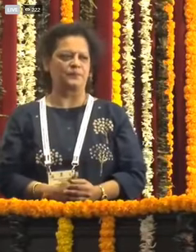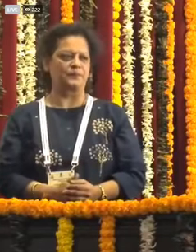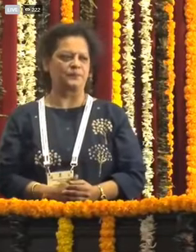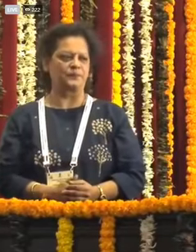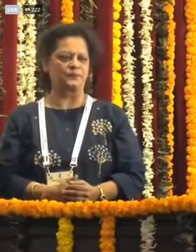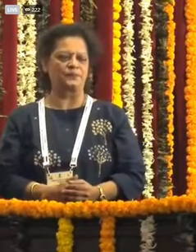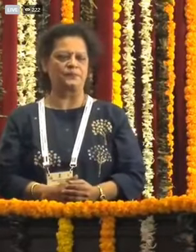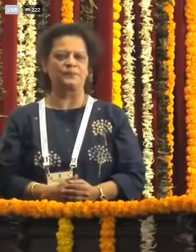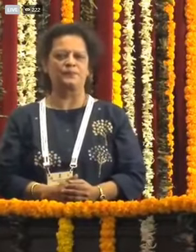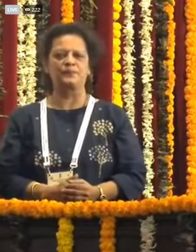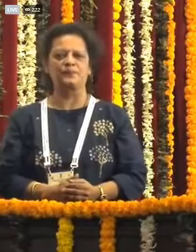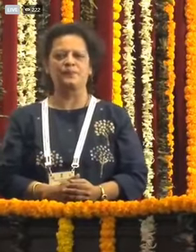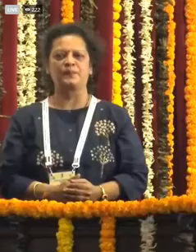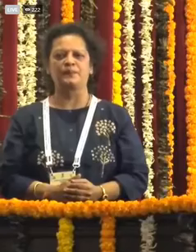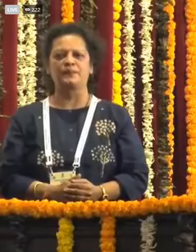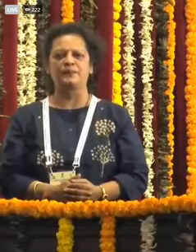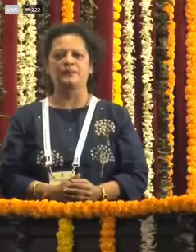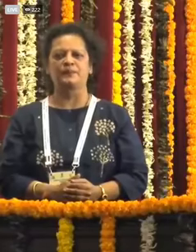आणि